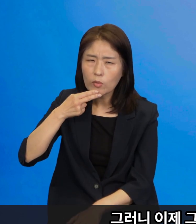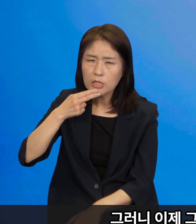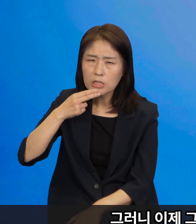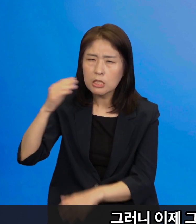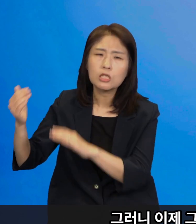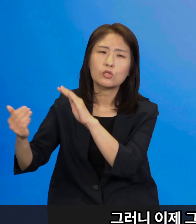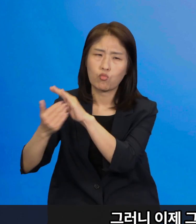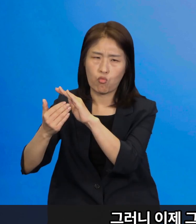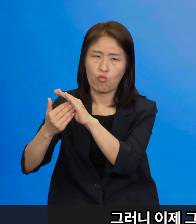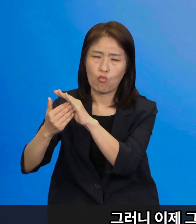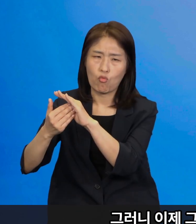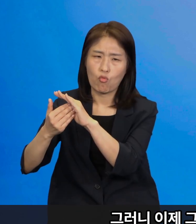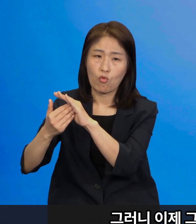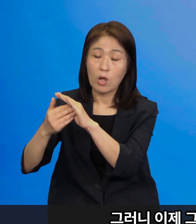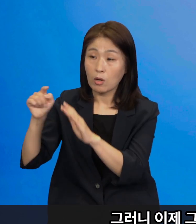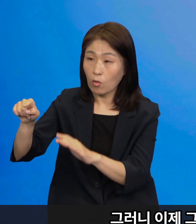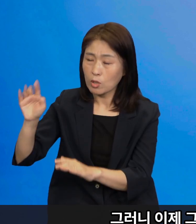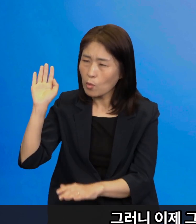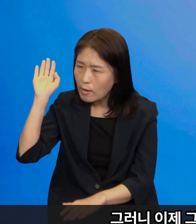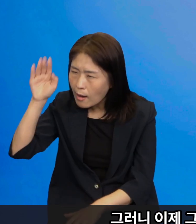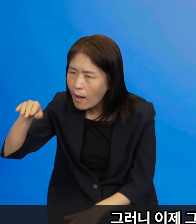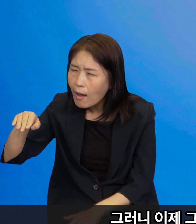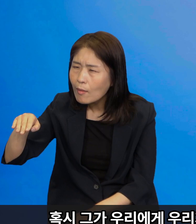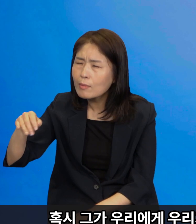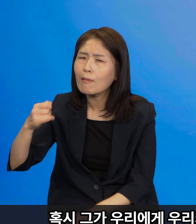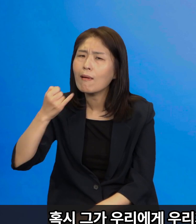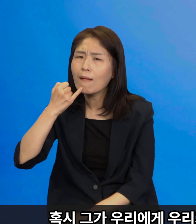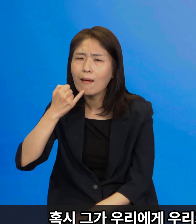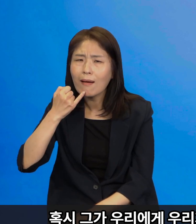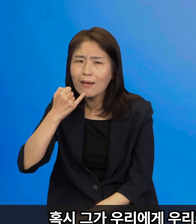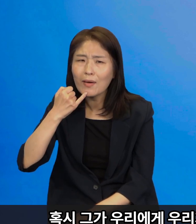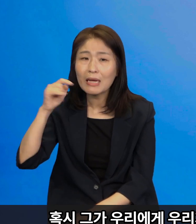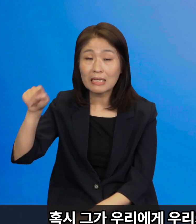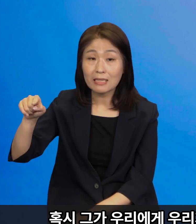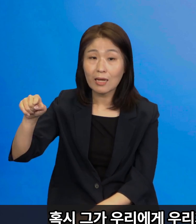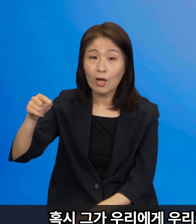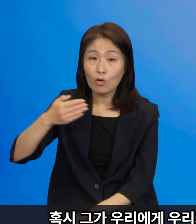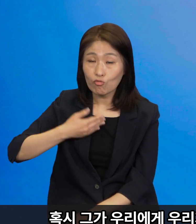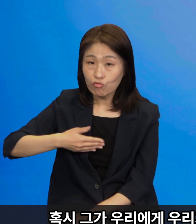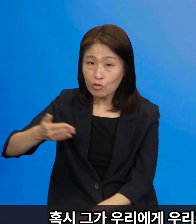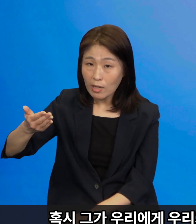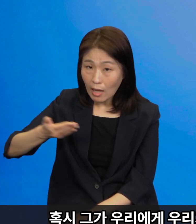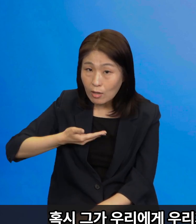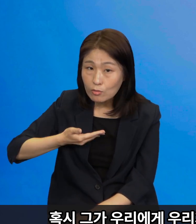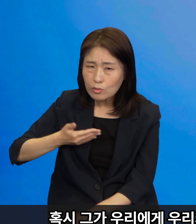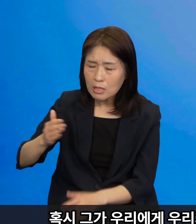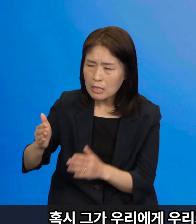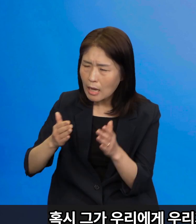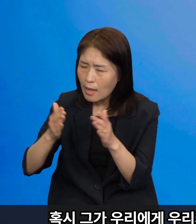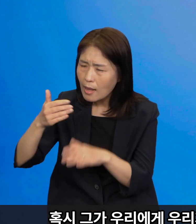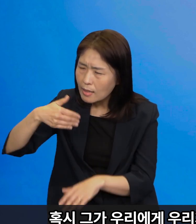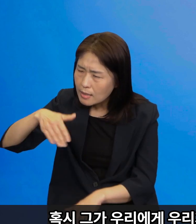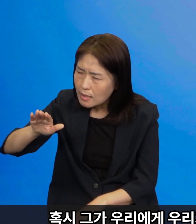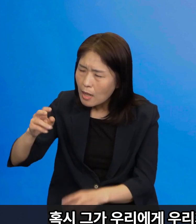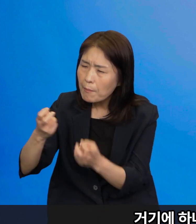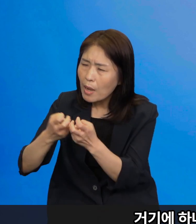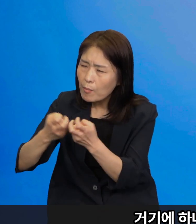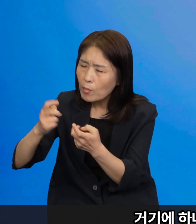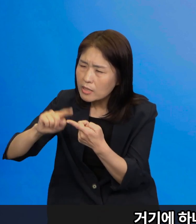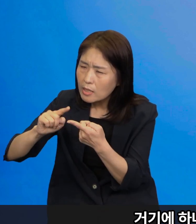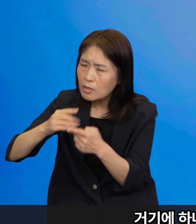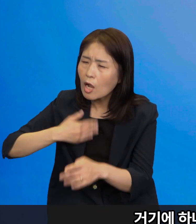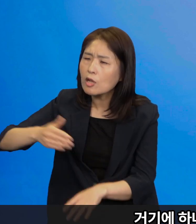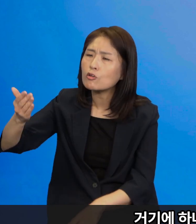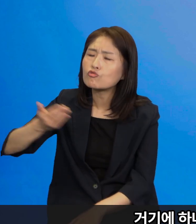합니다. 그러니 이제 그리로 가보신 것이 어떨는지 혹시 그가 우리가 가야 할 길을 알려줄지도 모릅니다.